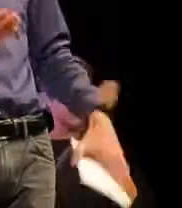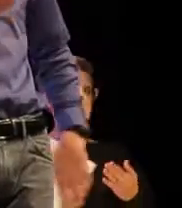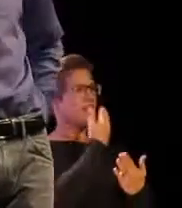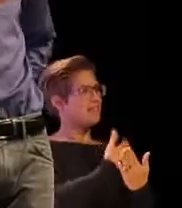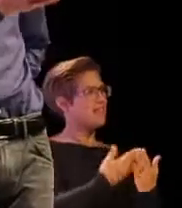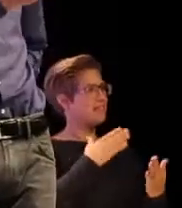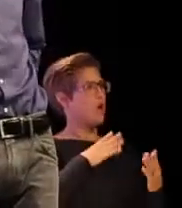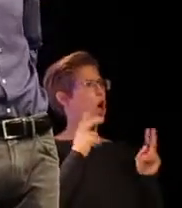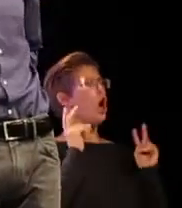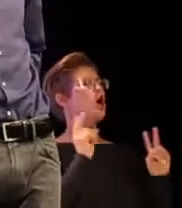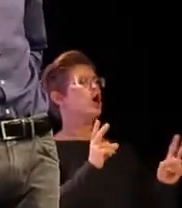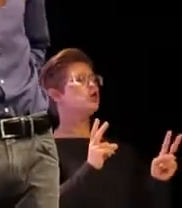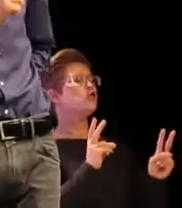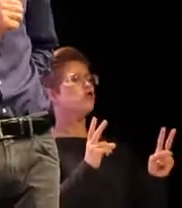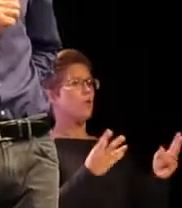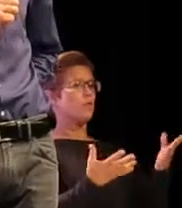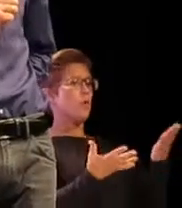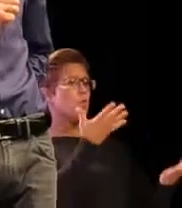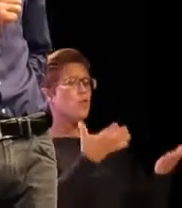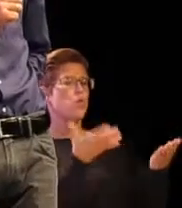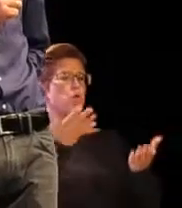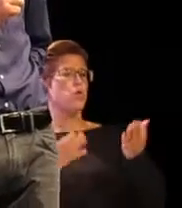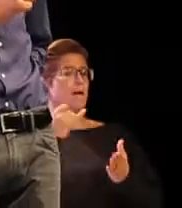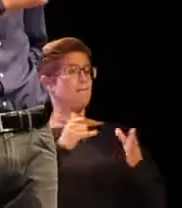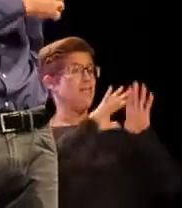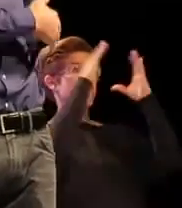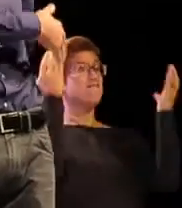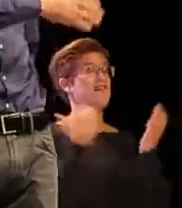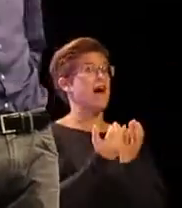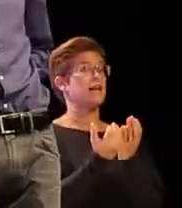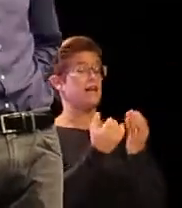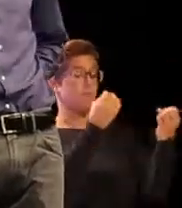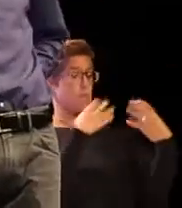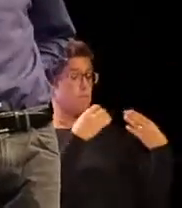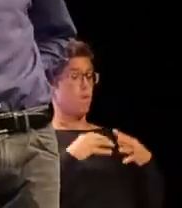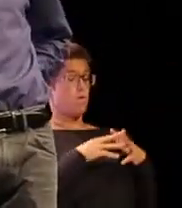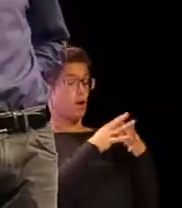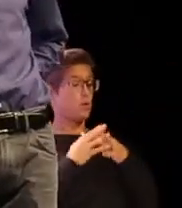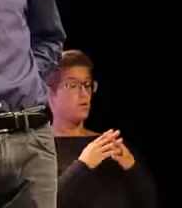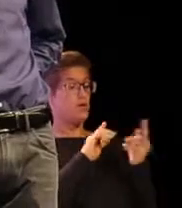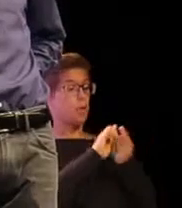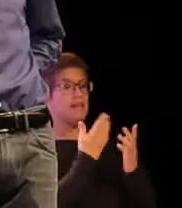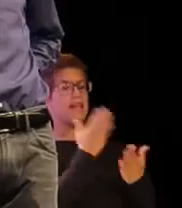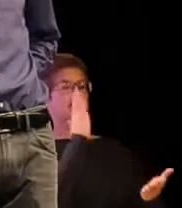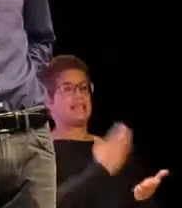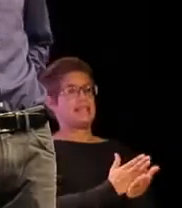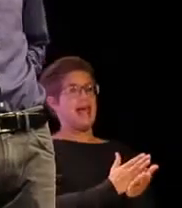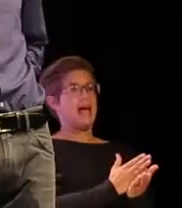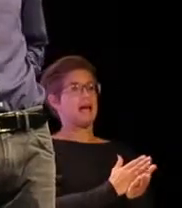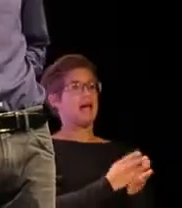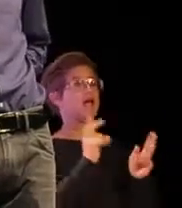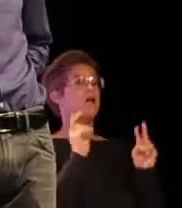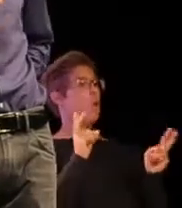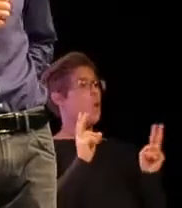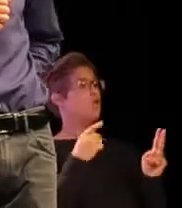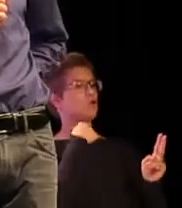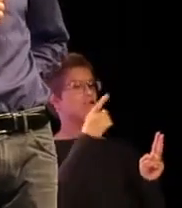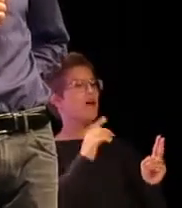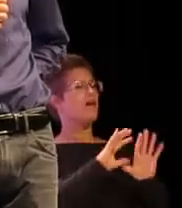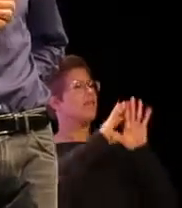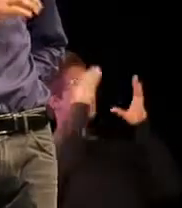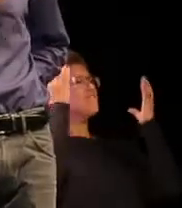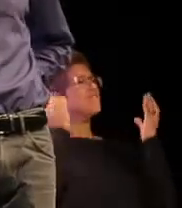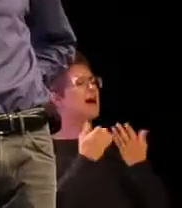amerikansk säkerhet. Och sen säger han att anledningen till att det här är en positiv agenda är att det är världens största marknad som öppnar sig. En 6-7